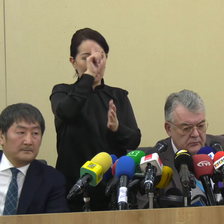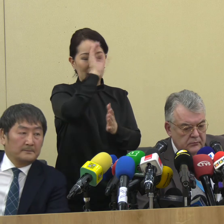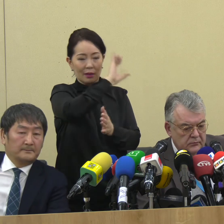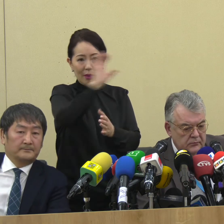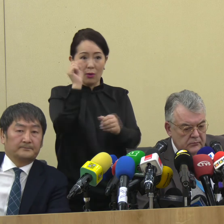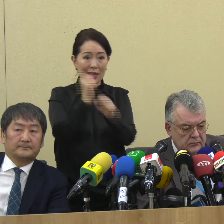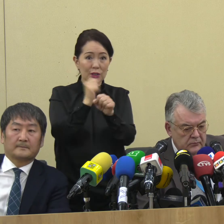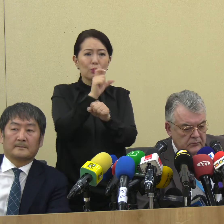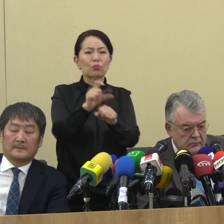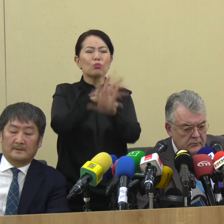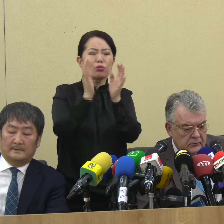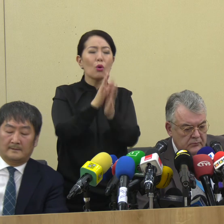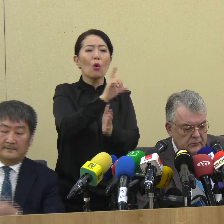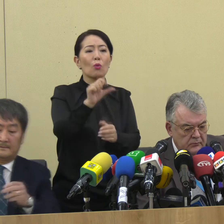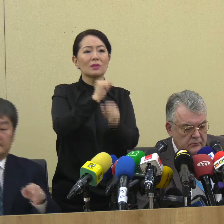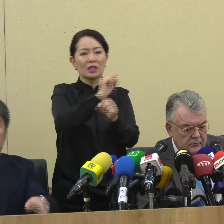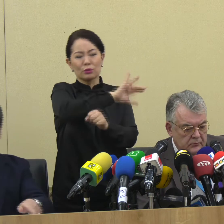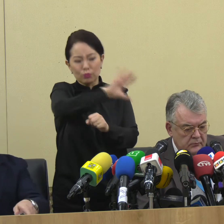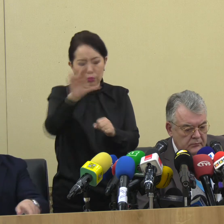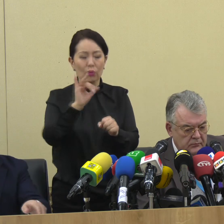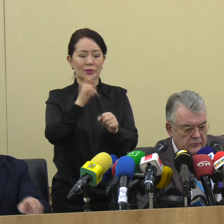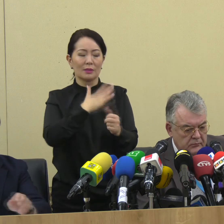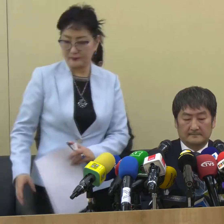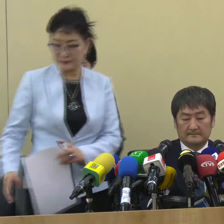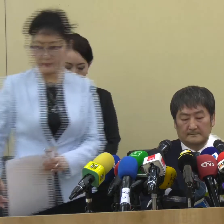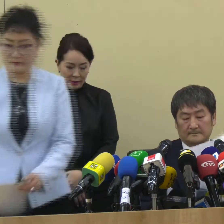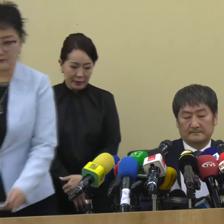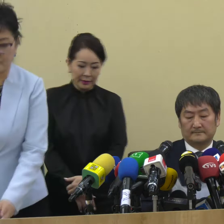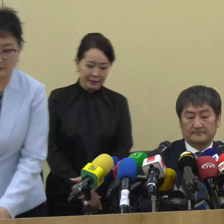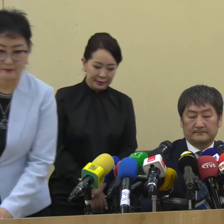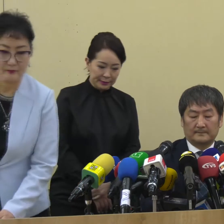салбарын ажилтнуудаа баярлсныг дахин илэрхийлье.